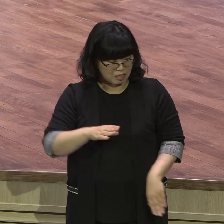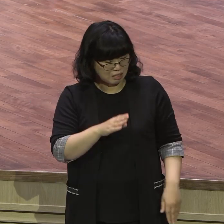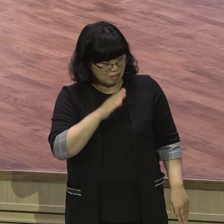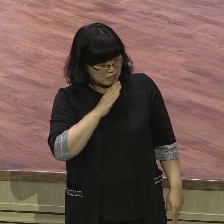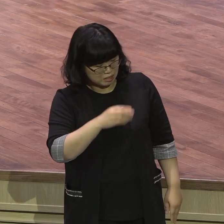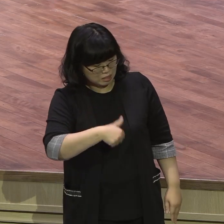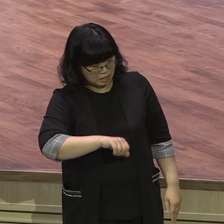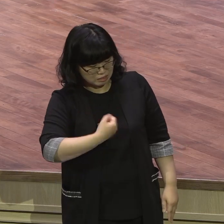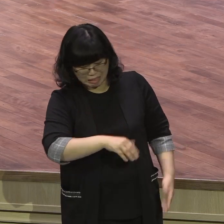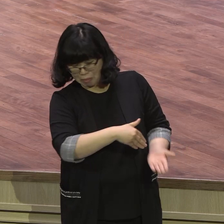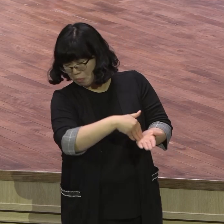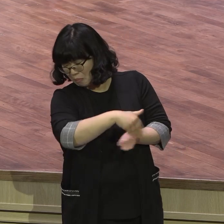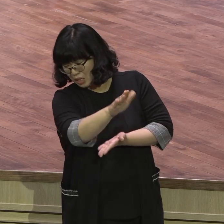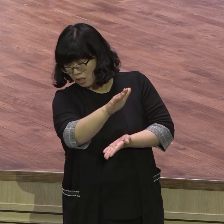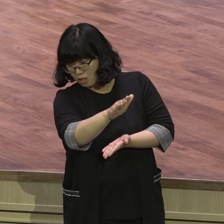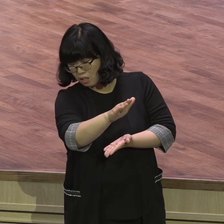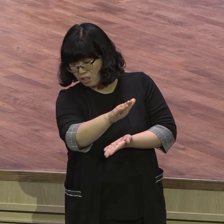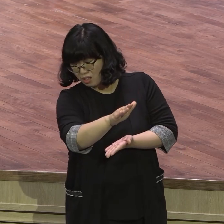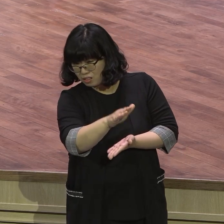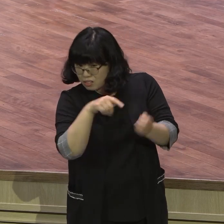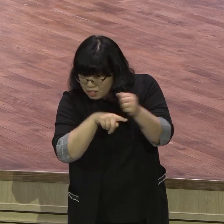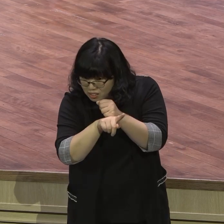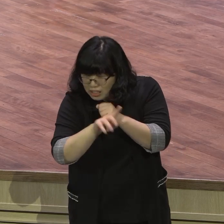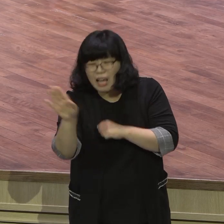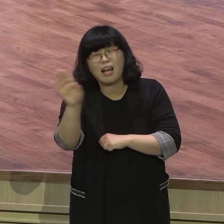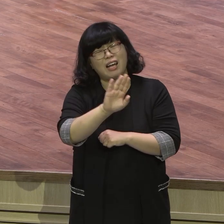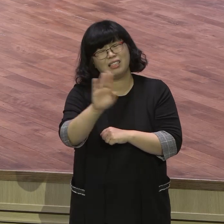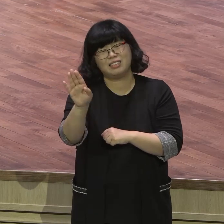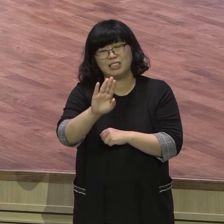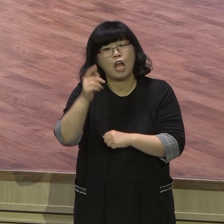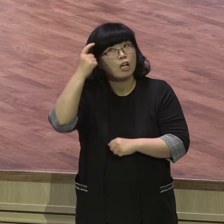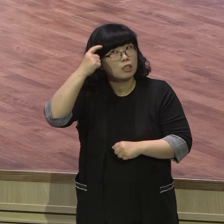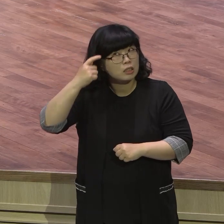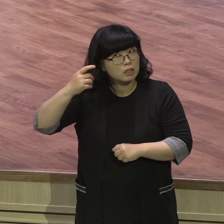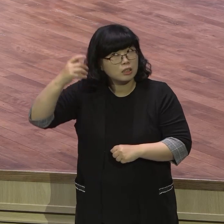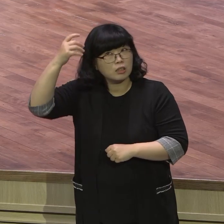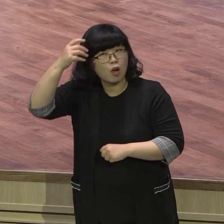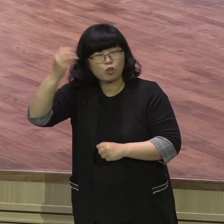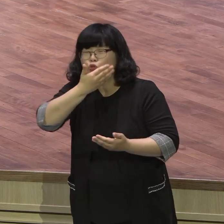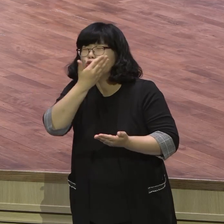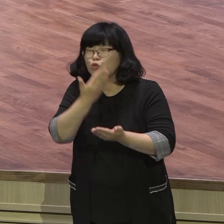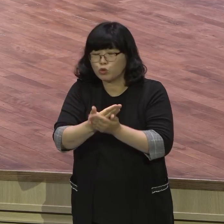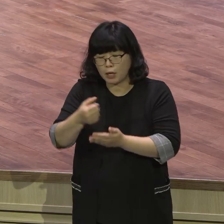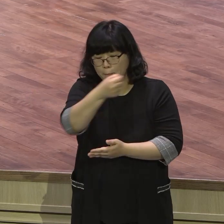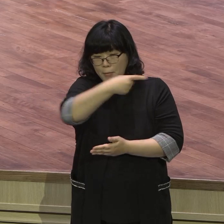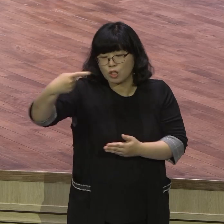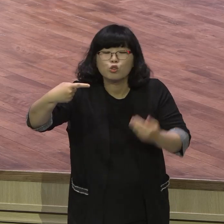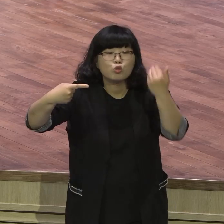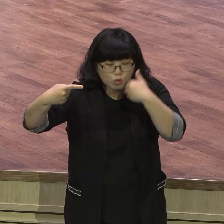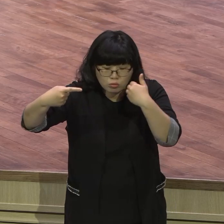영적 우선순위를 분명히 해라 그 말이에요 영적 우선순위